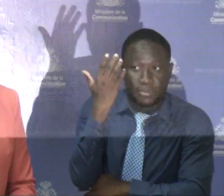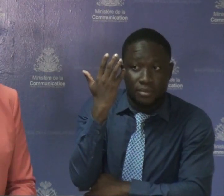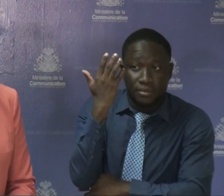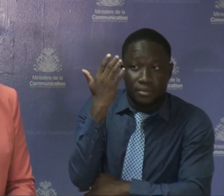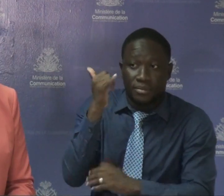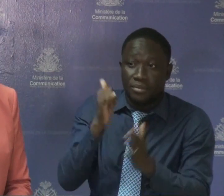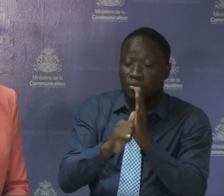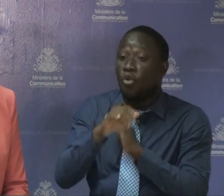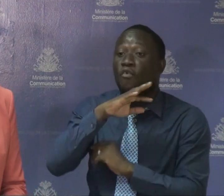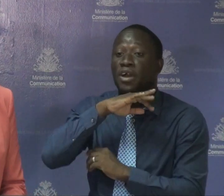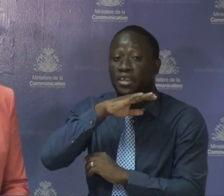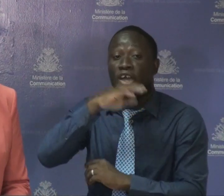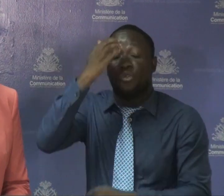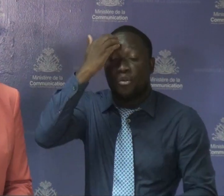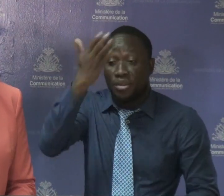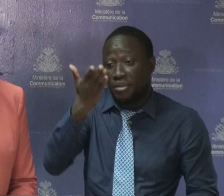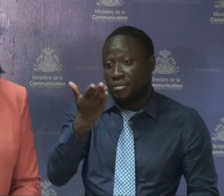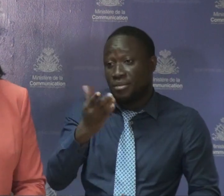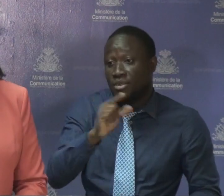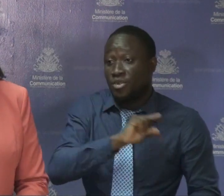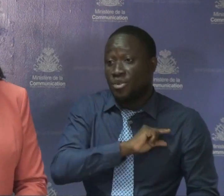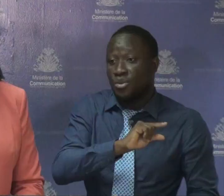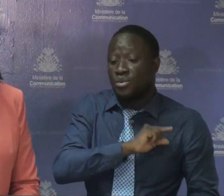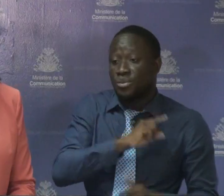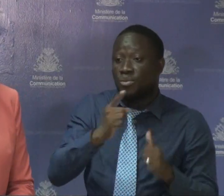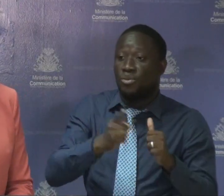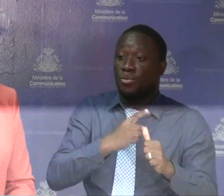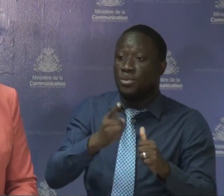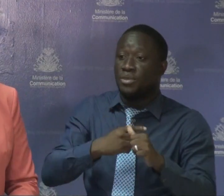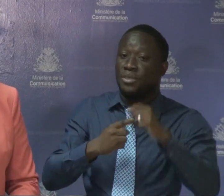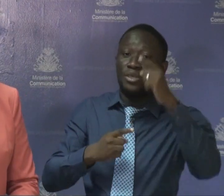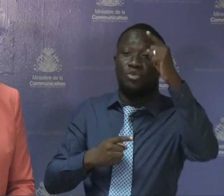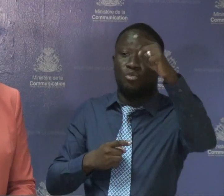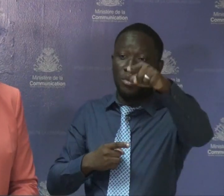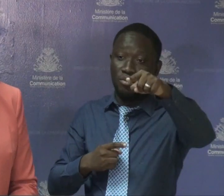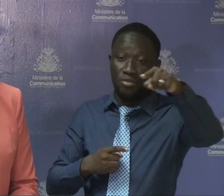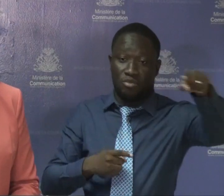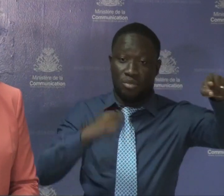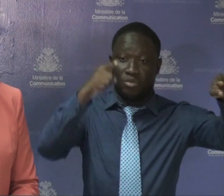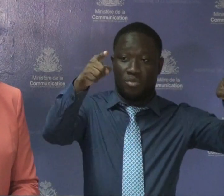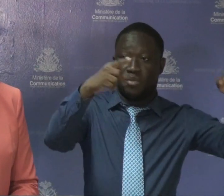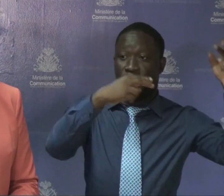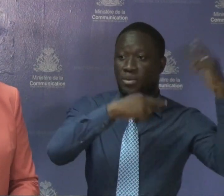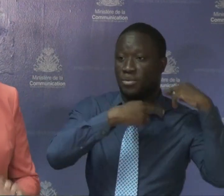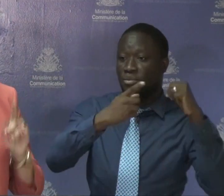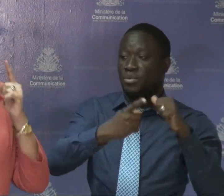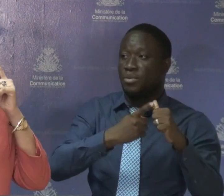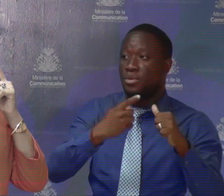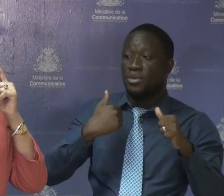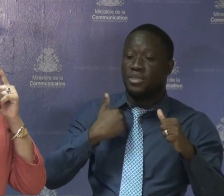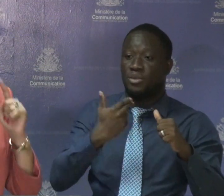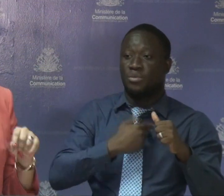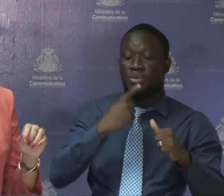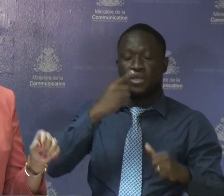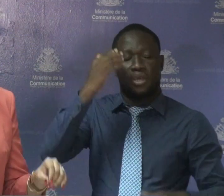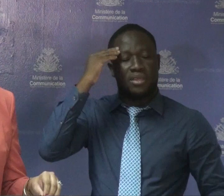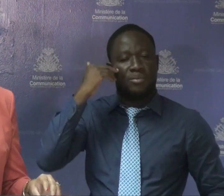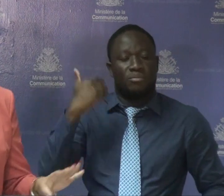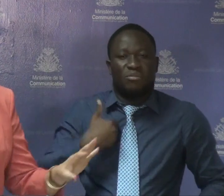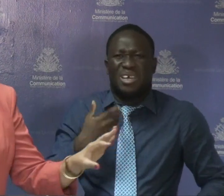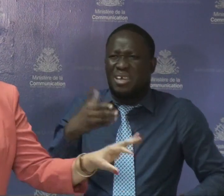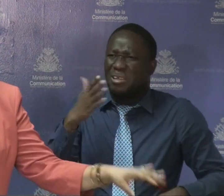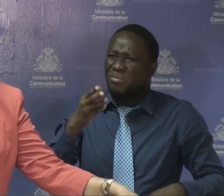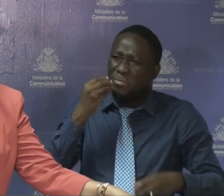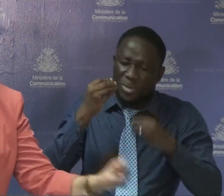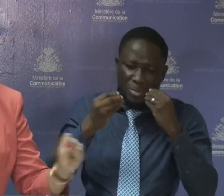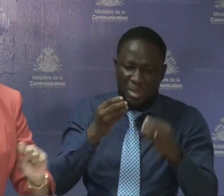Fatra, nous tous nous connaissons, conscience sans et premier geste sans supposé sortir de nous-mêmes avant tout. Parce que c'est nous-mêmes qui posons tête nous. Là, je mange un